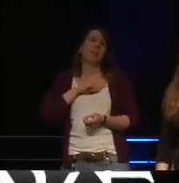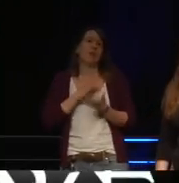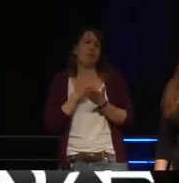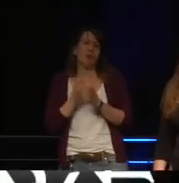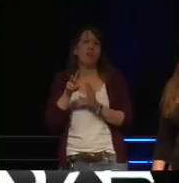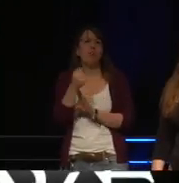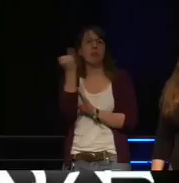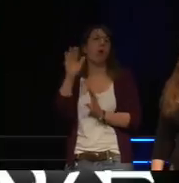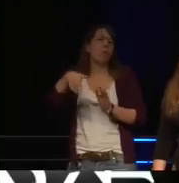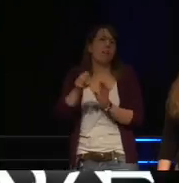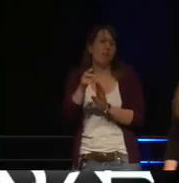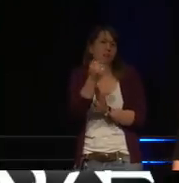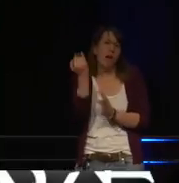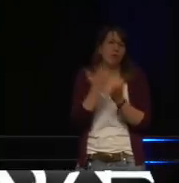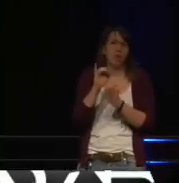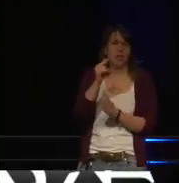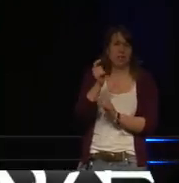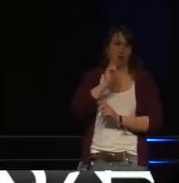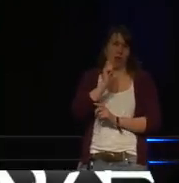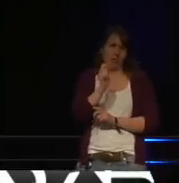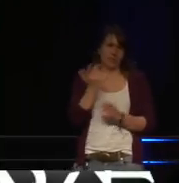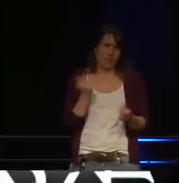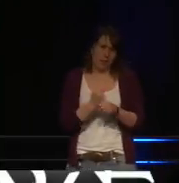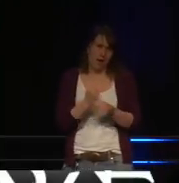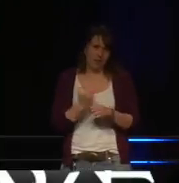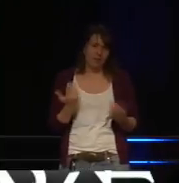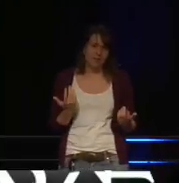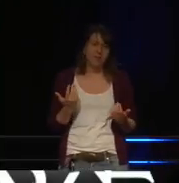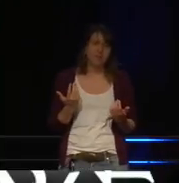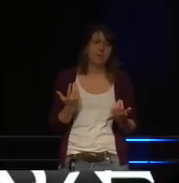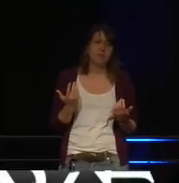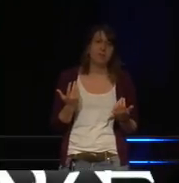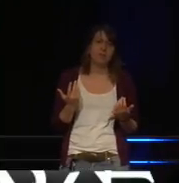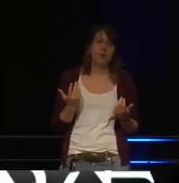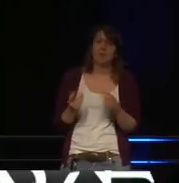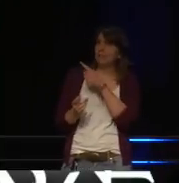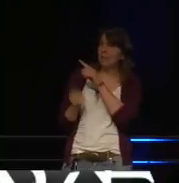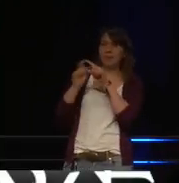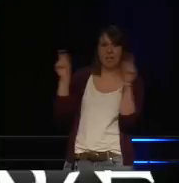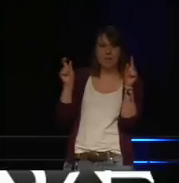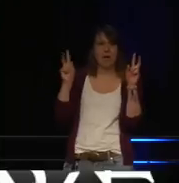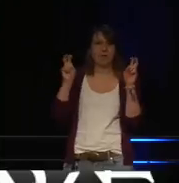Desde hace 12 años ya estoy trabajando como reportera en IoT.